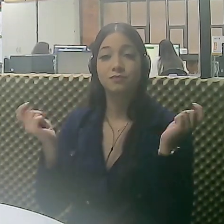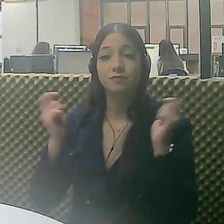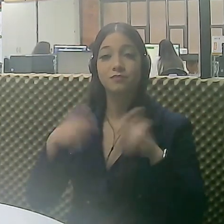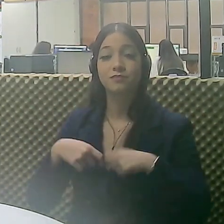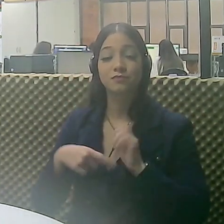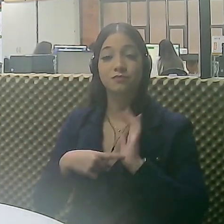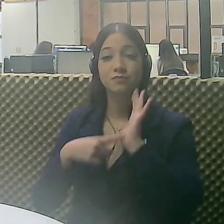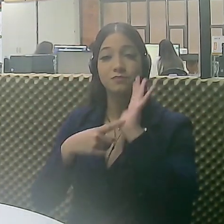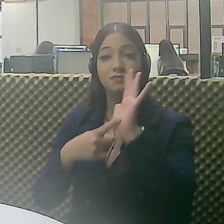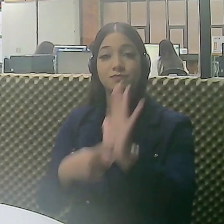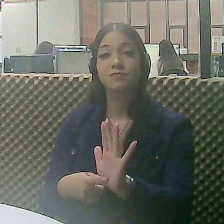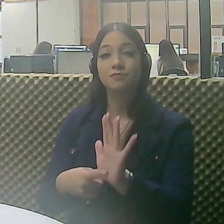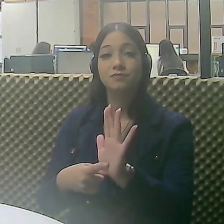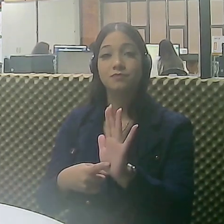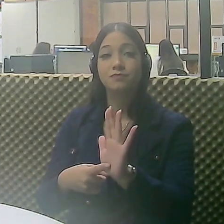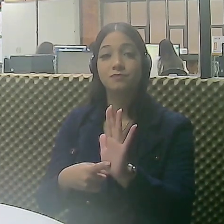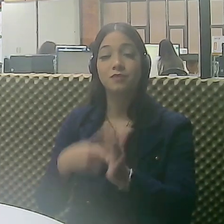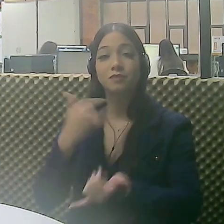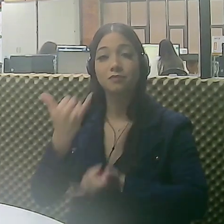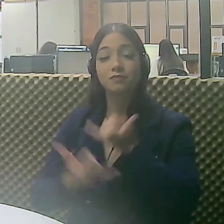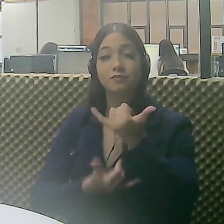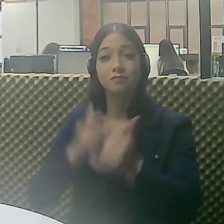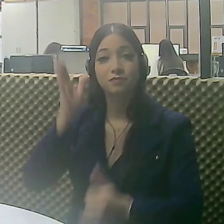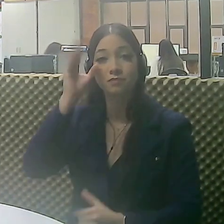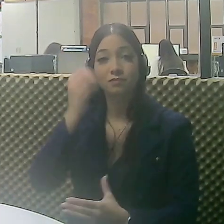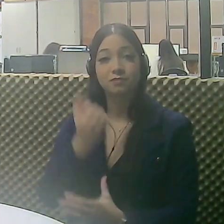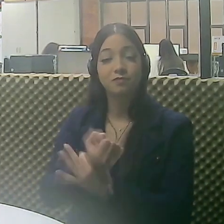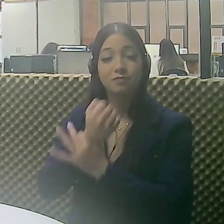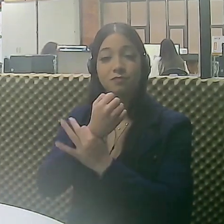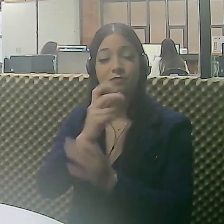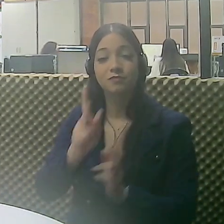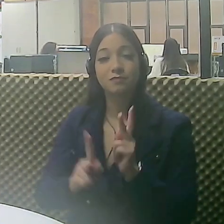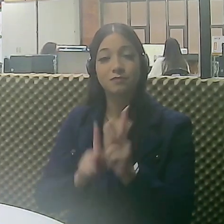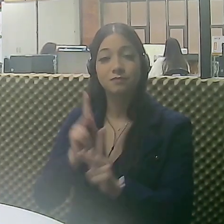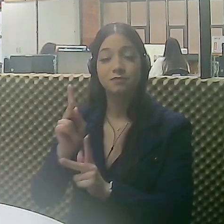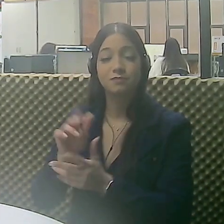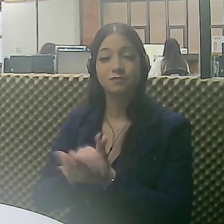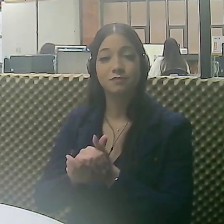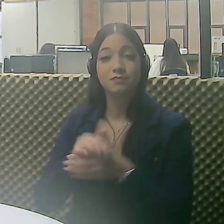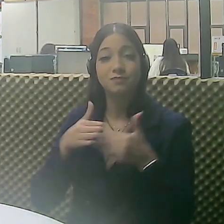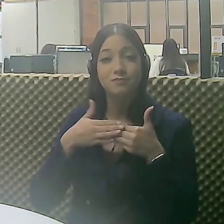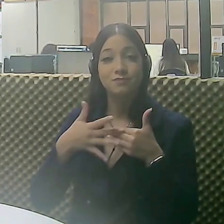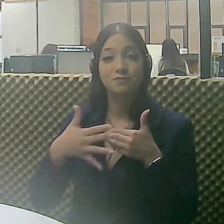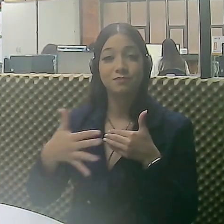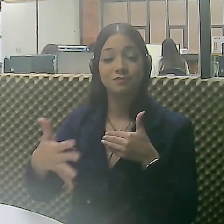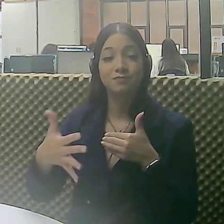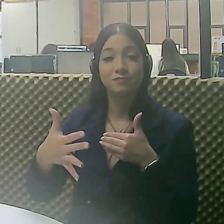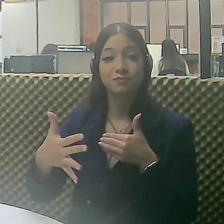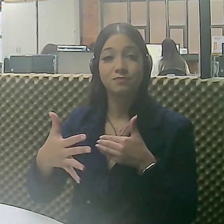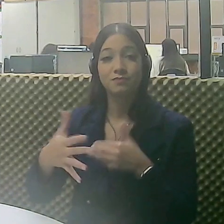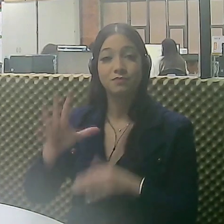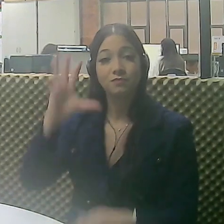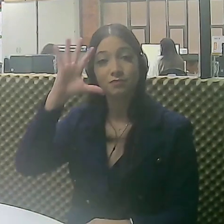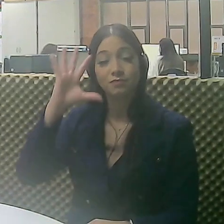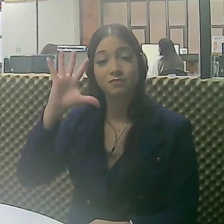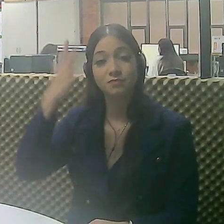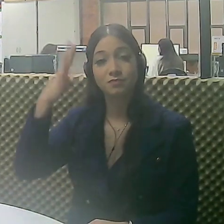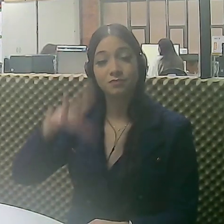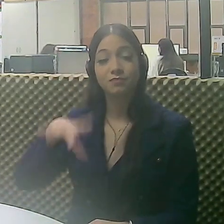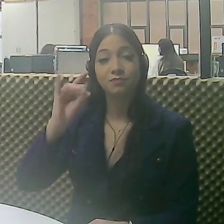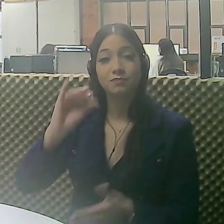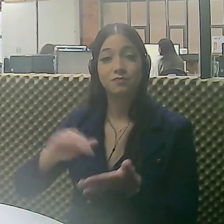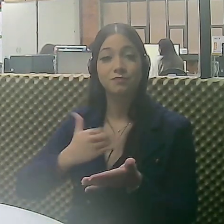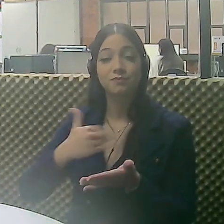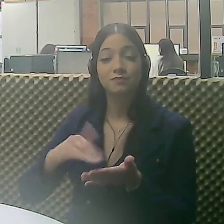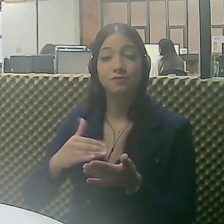as apresentações, o entretenimento e a segurança à população. Nos próximos dias, haverá a definição por parte da